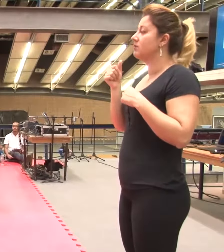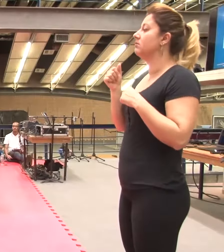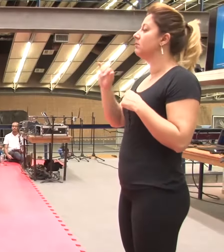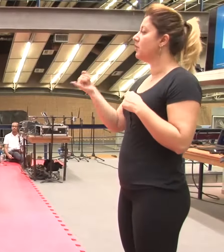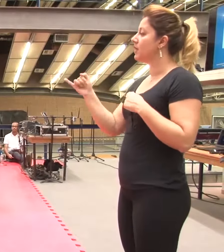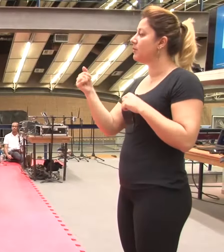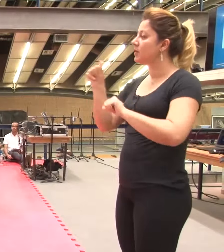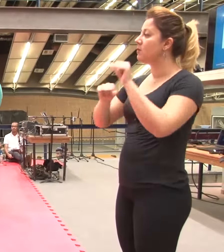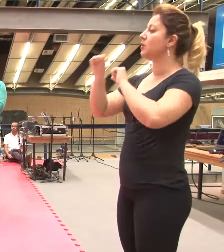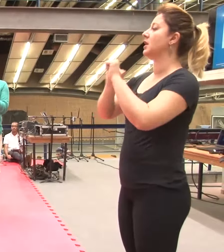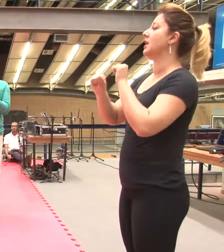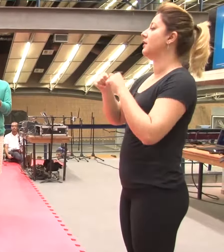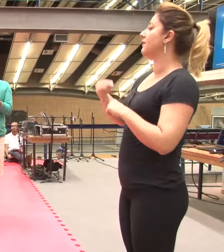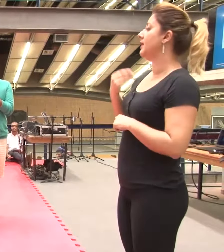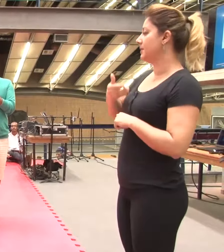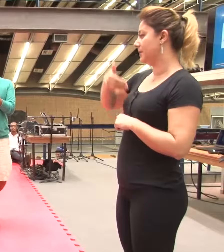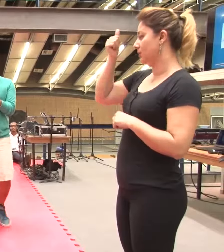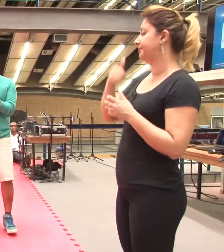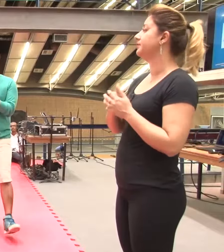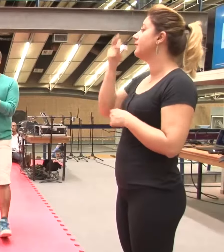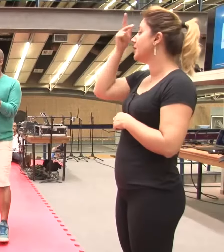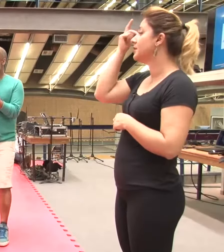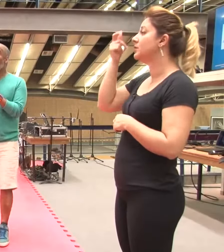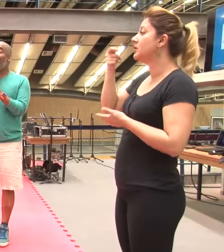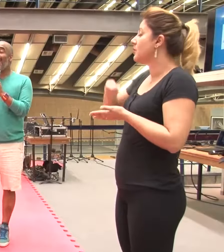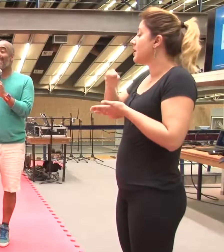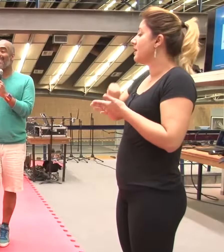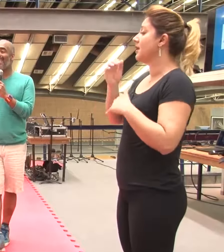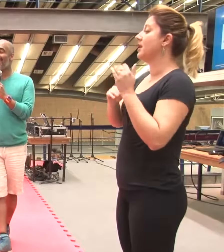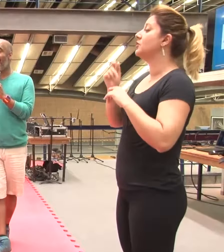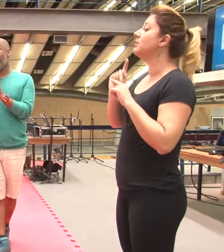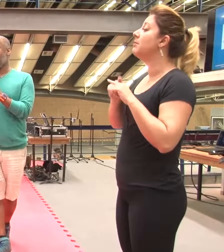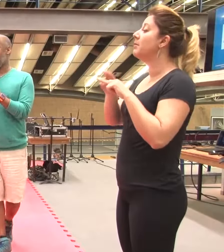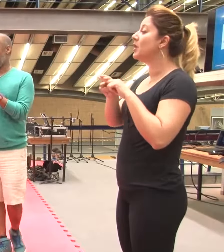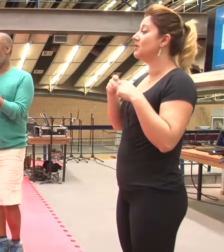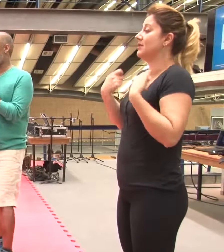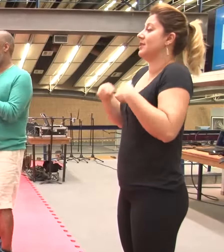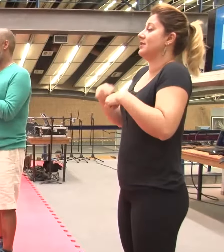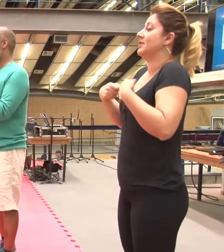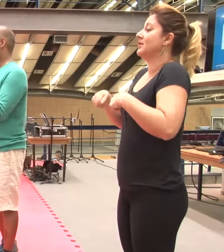as pessoas, elas são obrigadas a agir por necessidade.